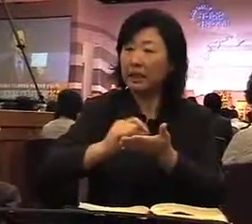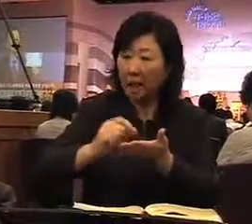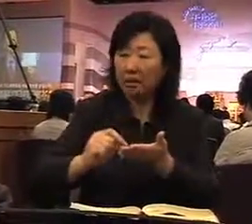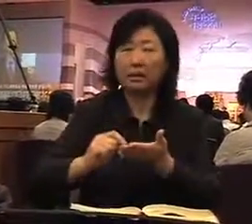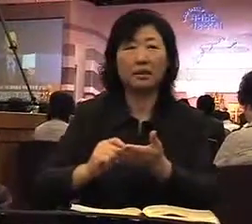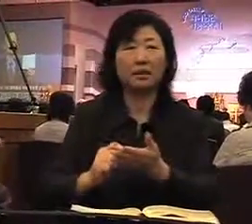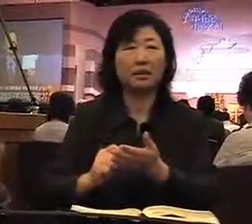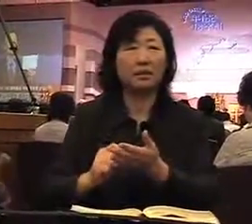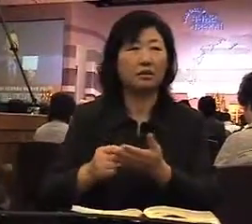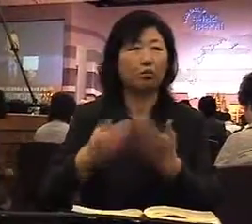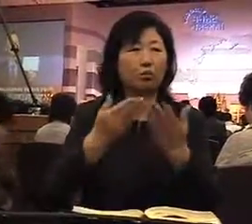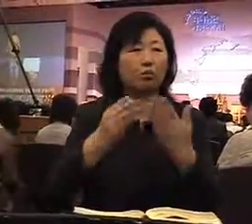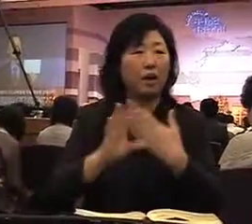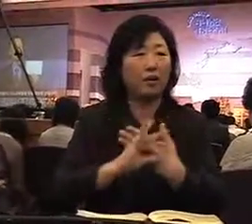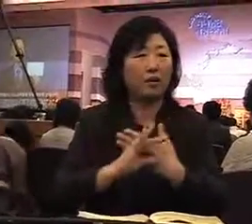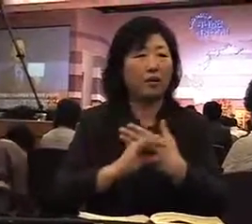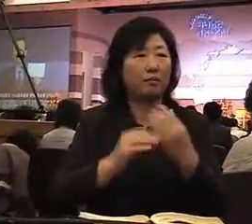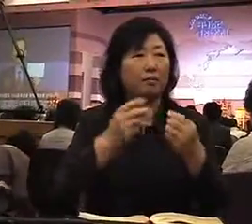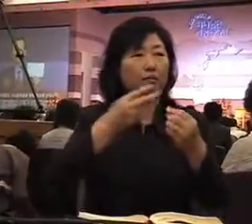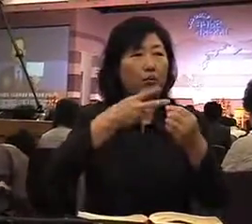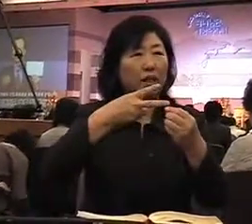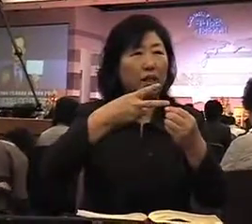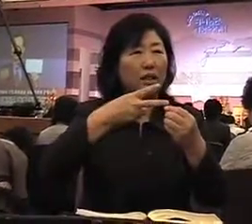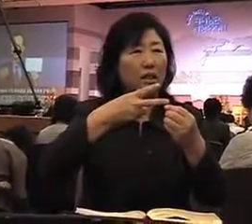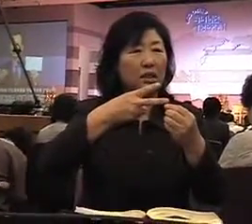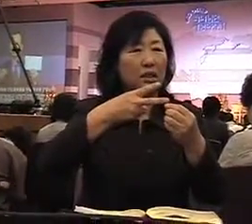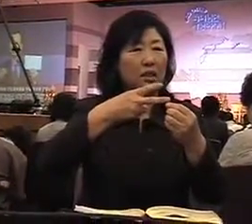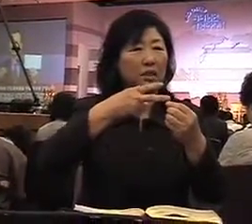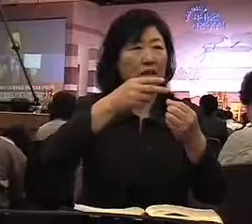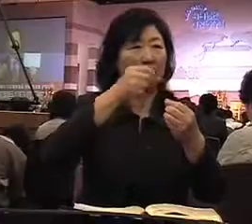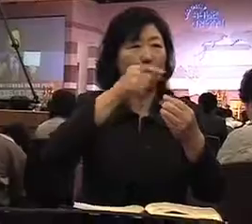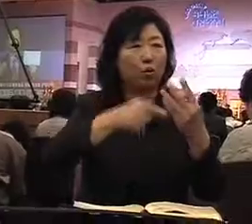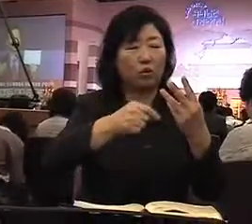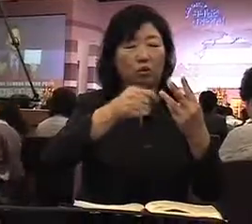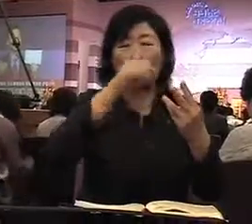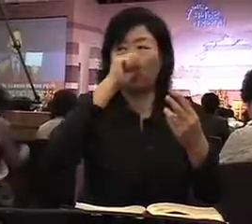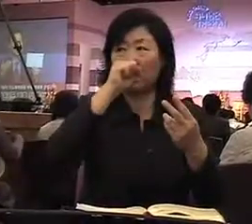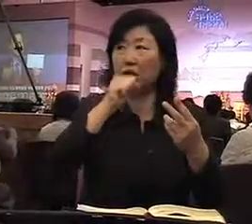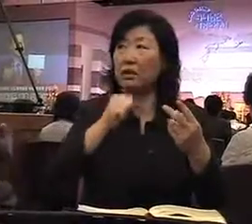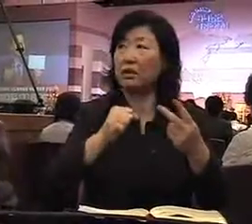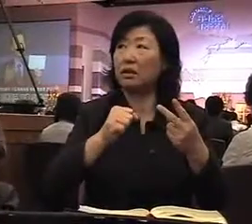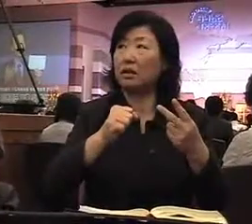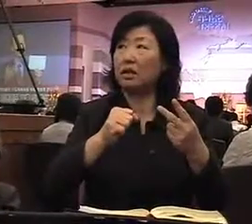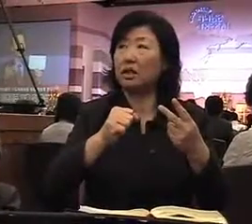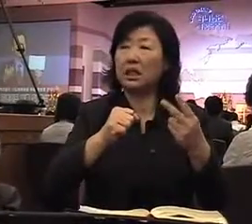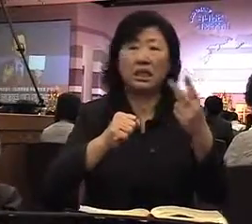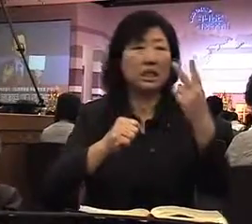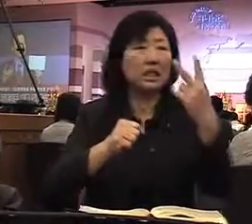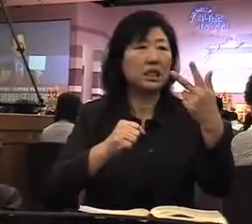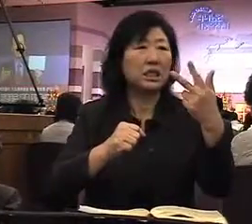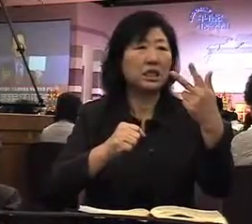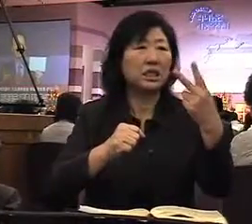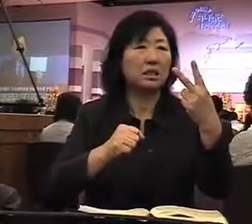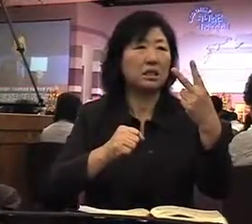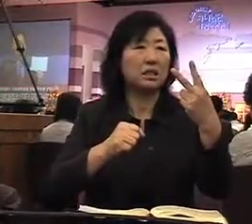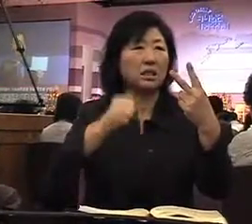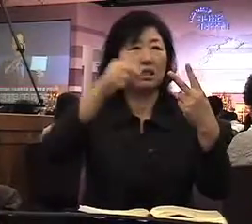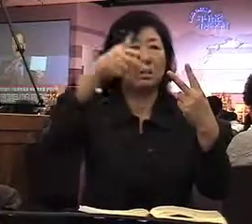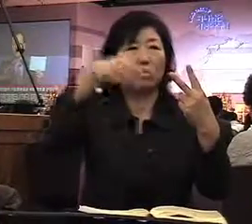이 카드를 써주시면 두 가지면 참 좋아요. 우리 목사님들이 2주 동안 카드를 넣고 우리가 매일